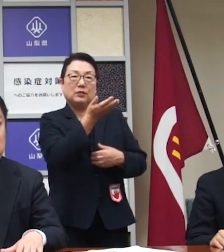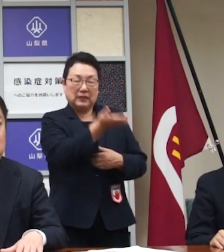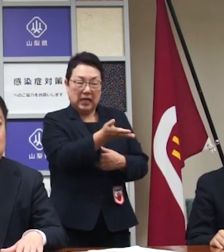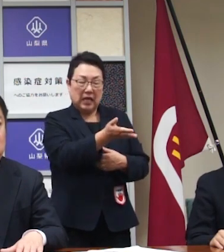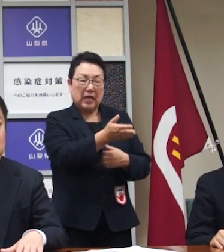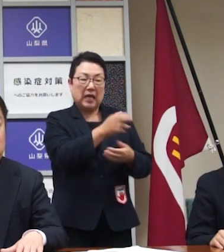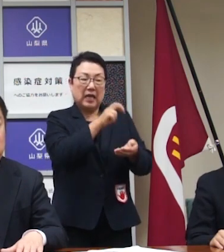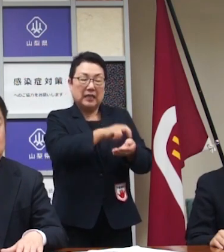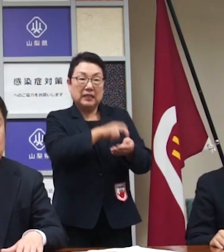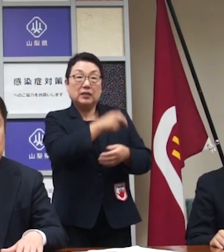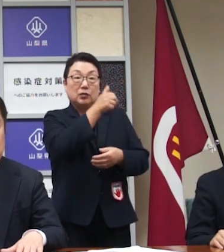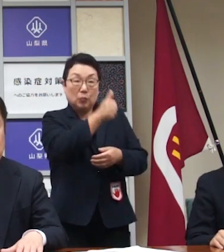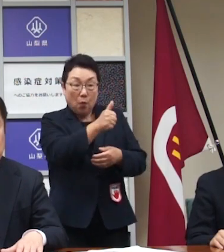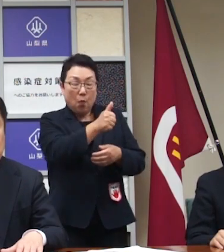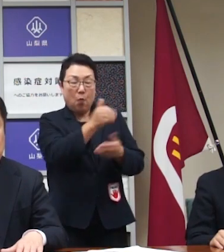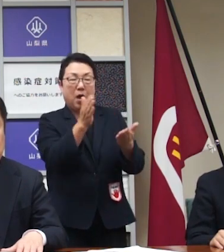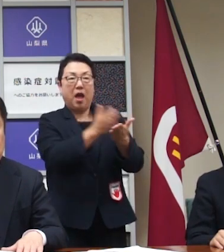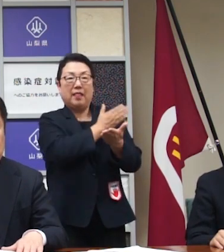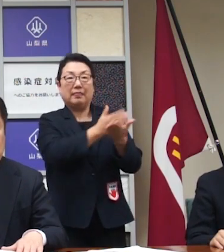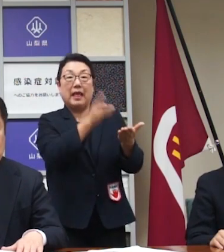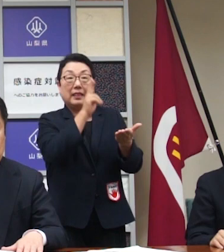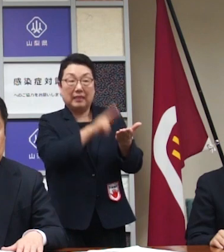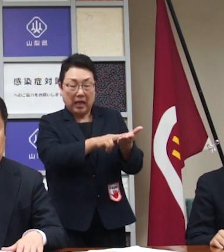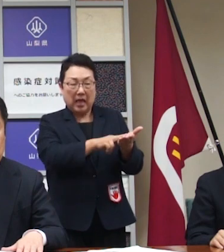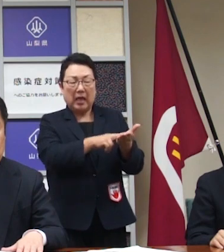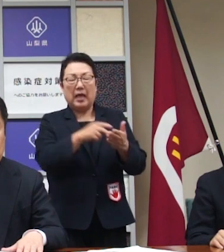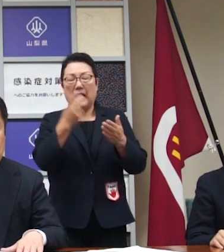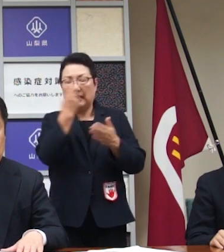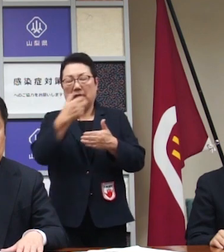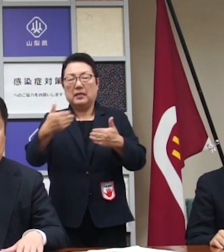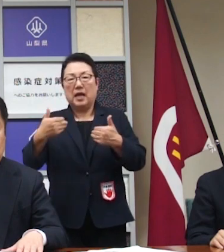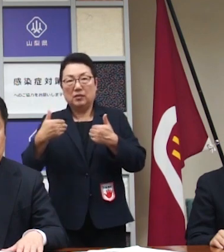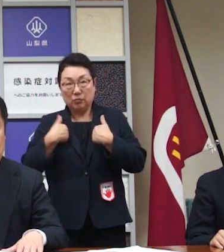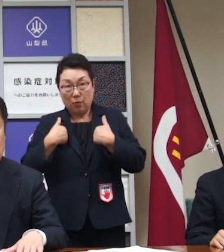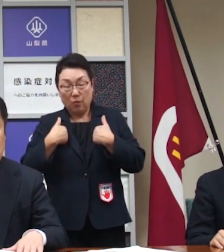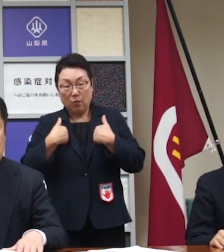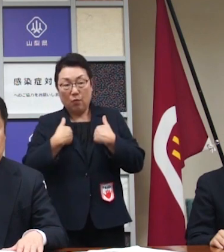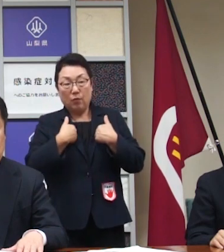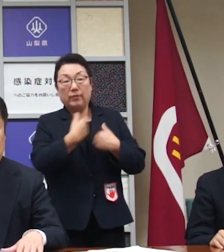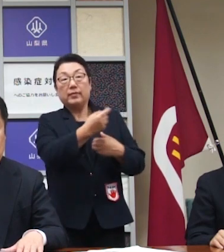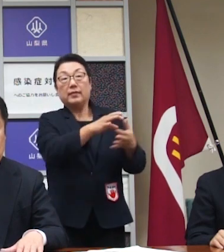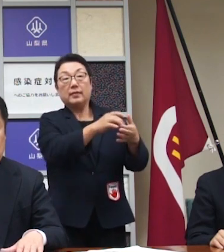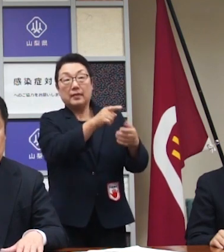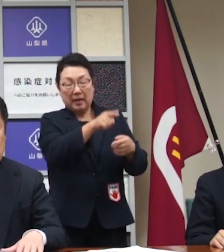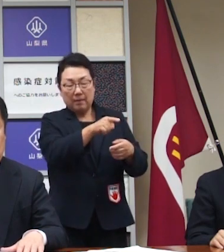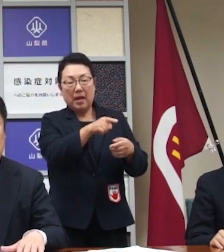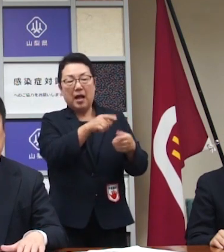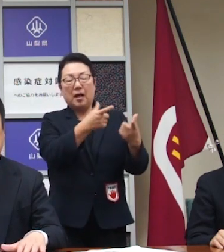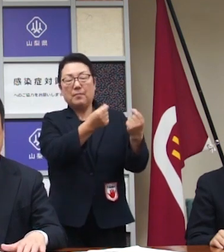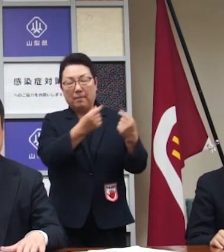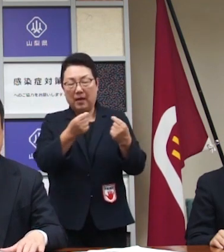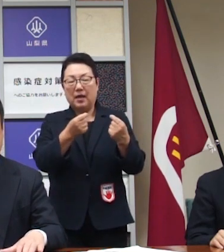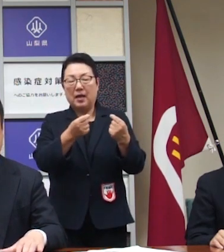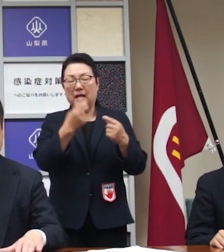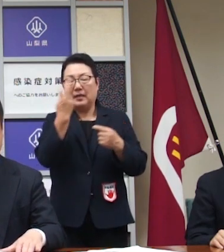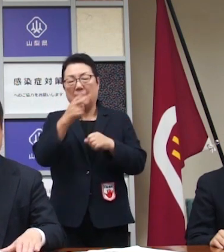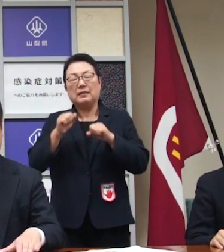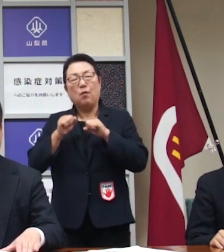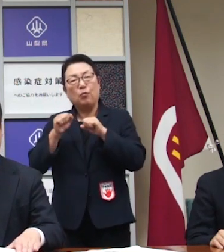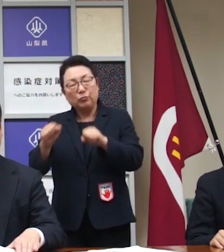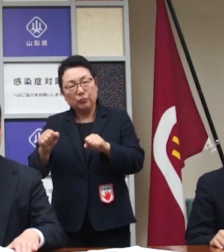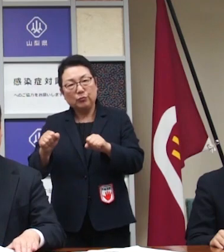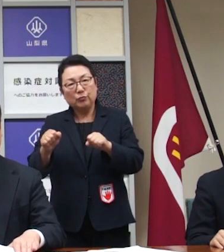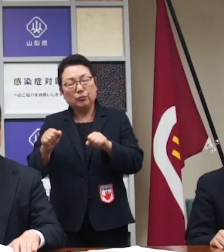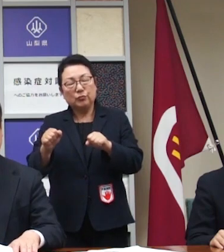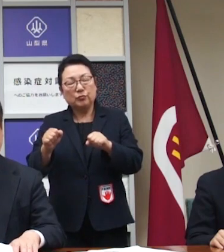そのかかりつけ医の方の総合的な判断があって、どうしても検査が必要だということになれば、そのまま検査をしていただく